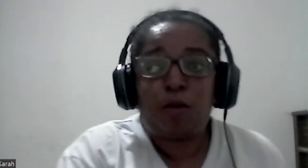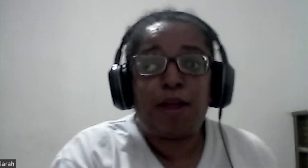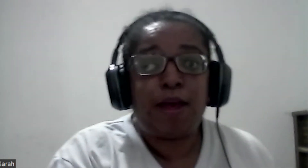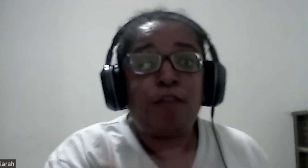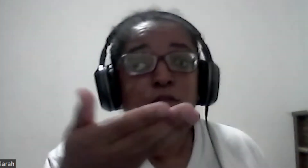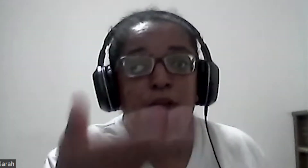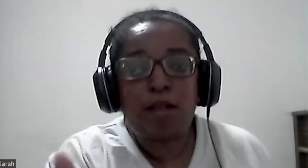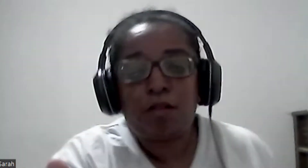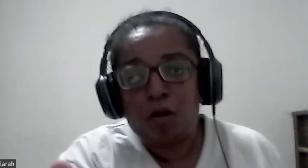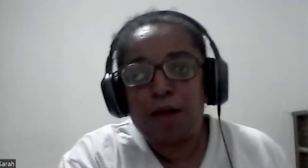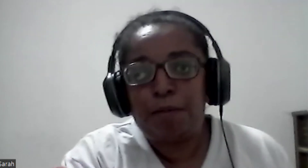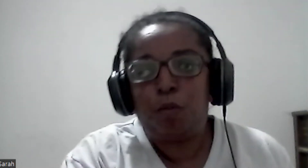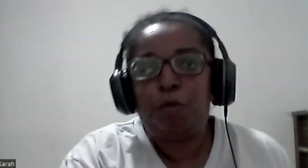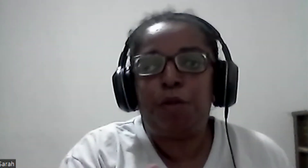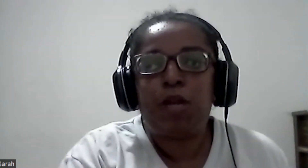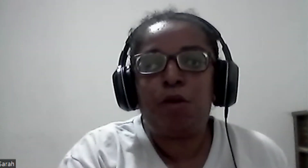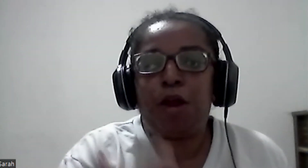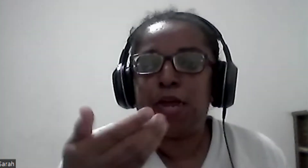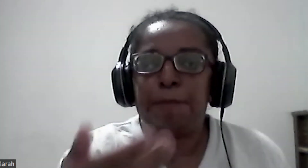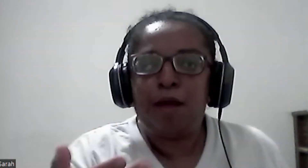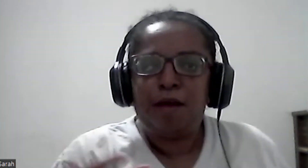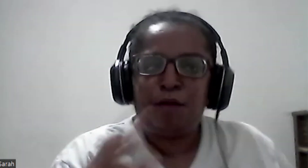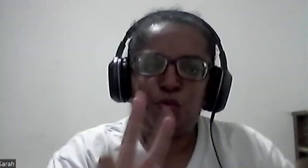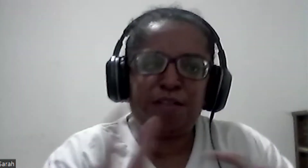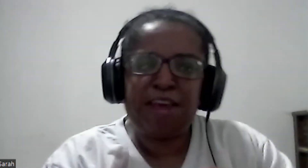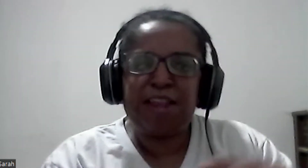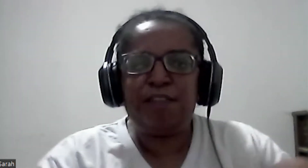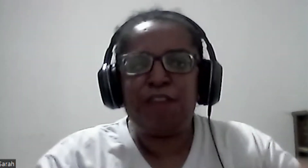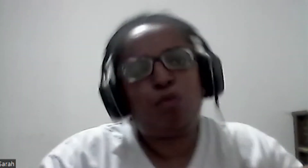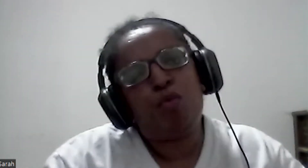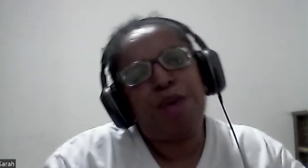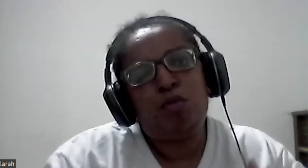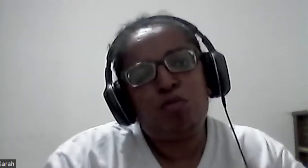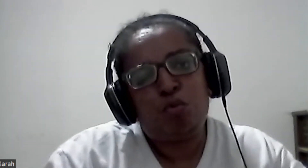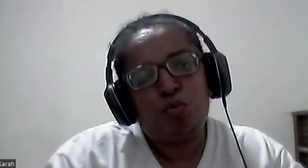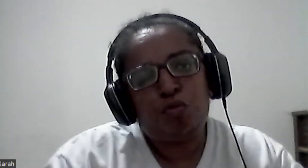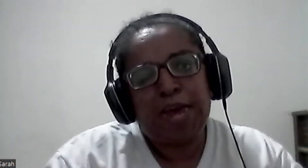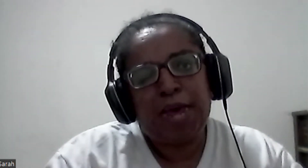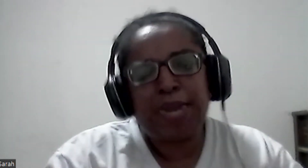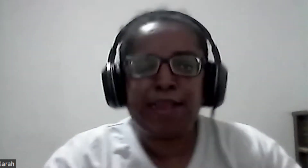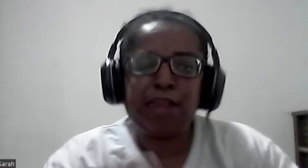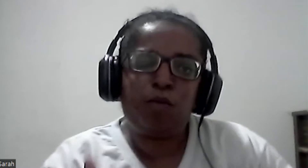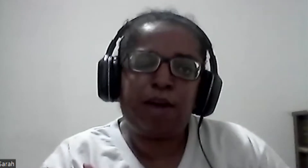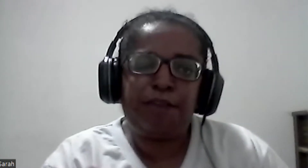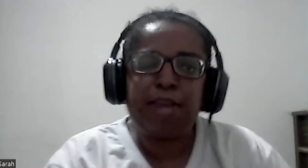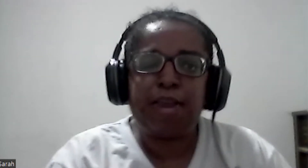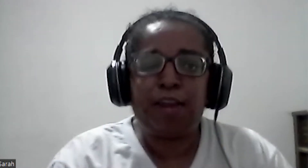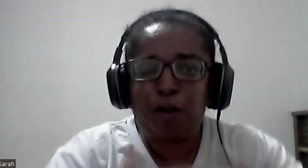até questionei a escola. O meu menino, ele 2 vezes ele vinha com o joelho sujo, né? Na segunda vez, ele chegou para